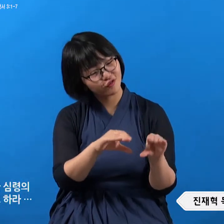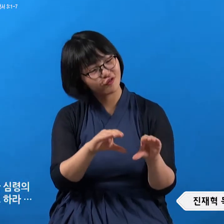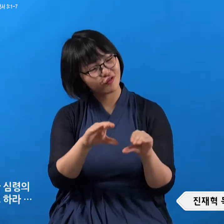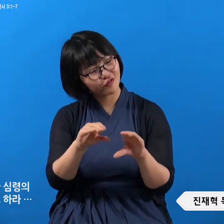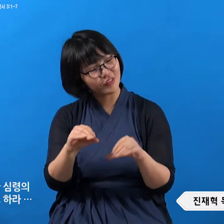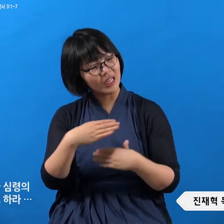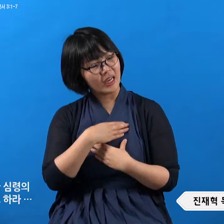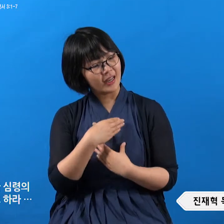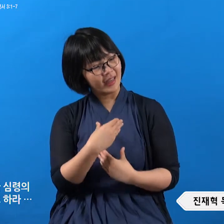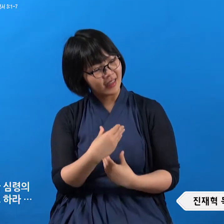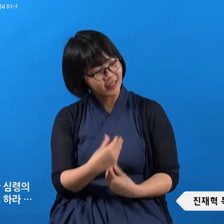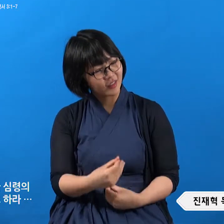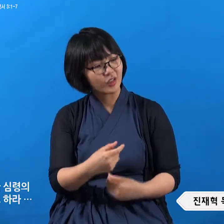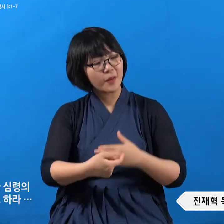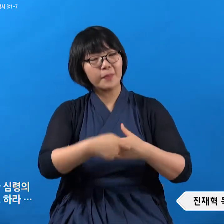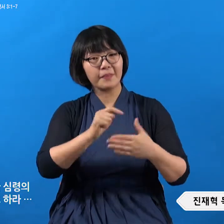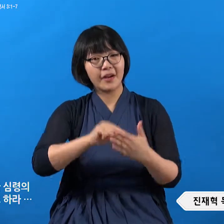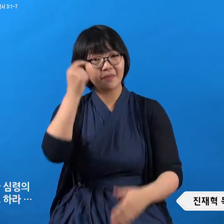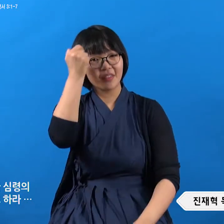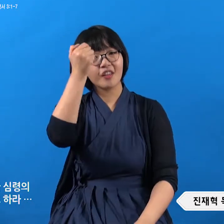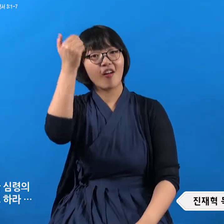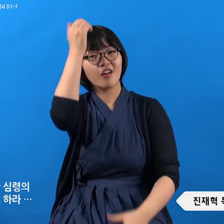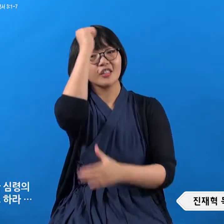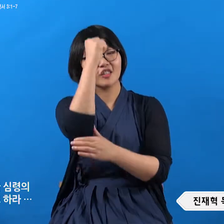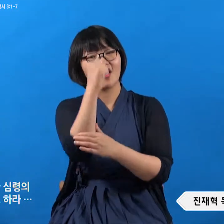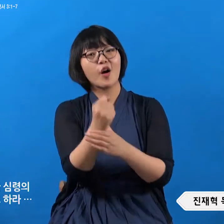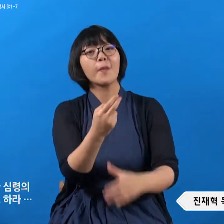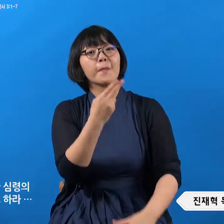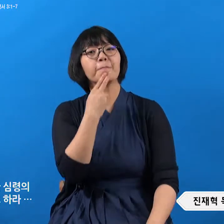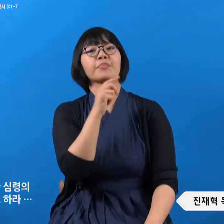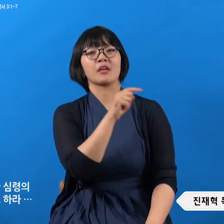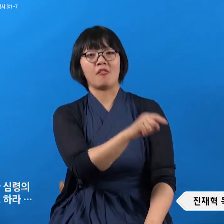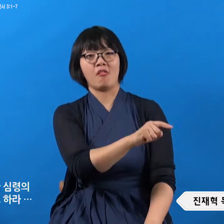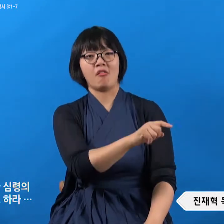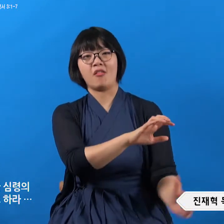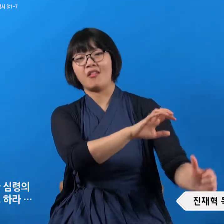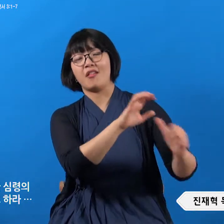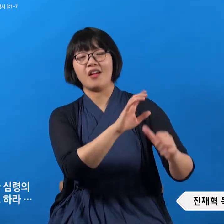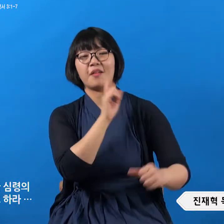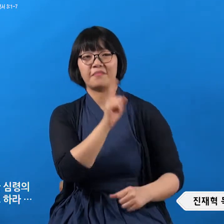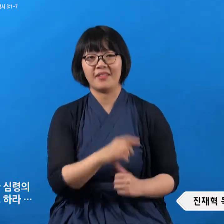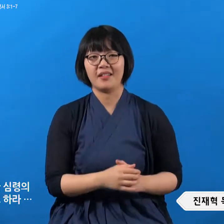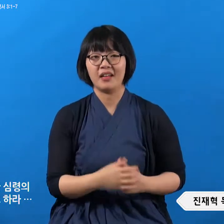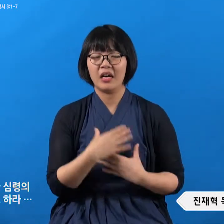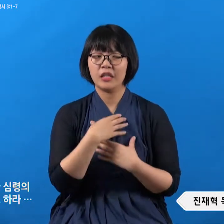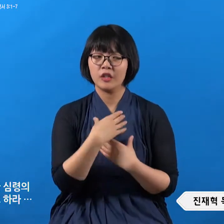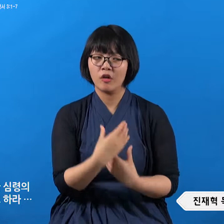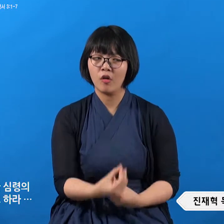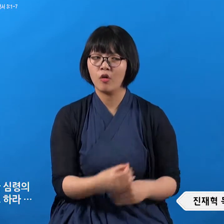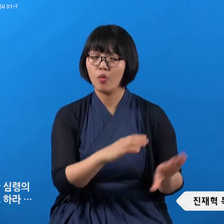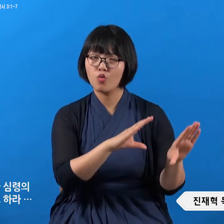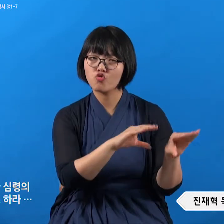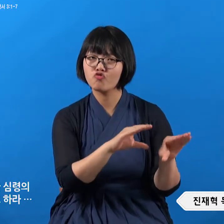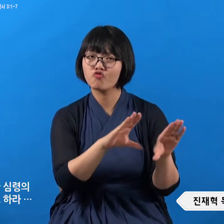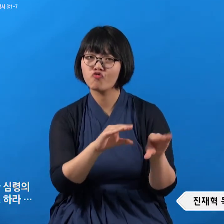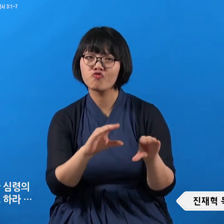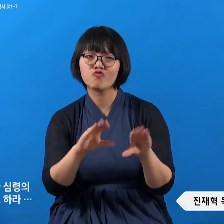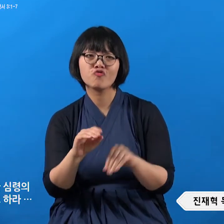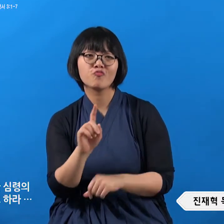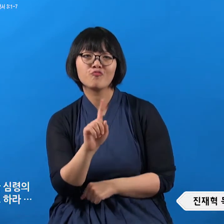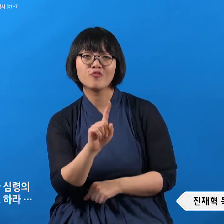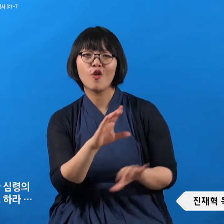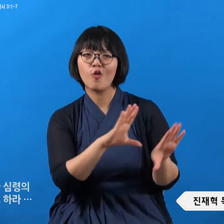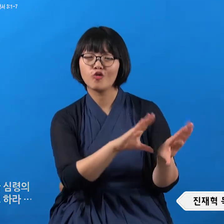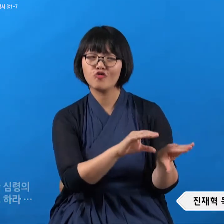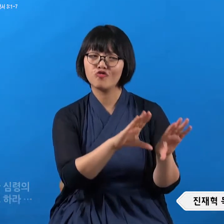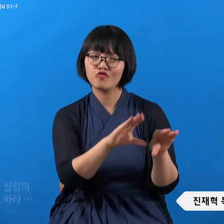온유하고 안정한 심령에 썩지 아니할 것으로 하라. 이 안정,